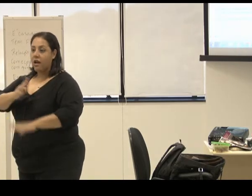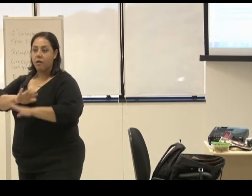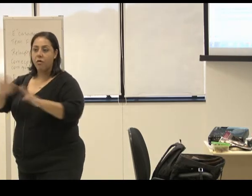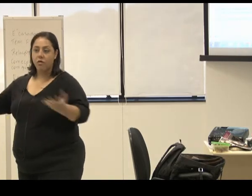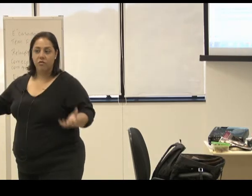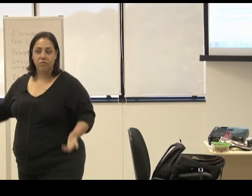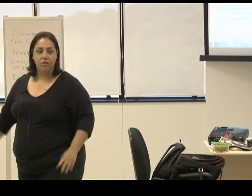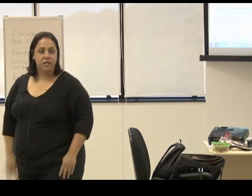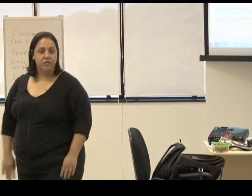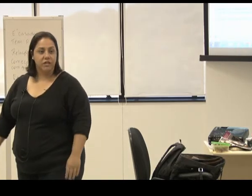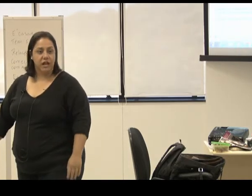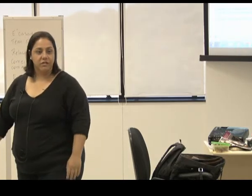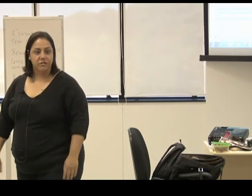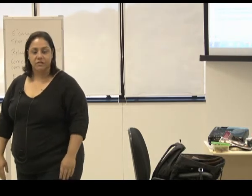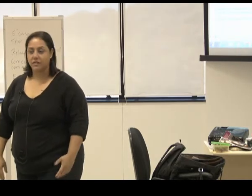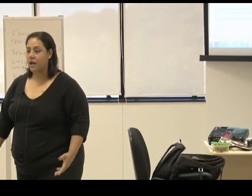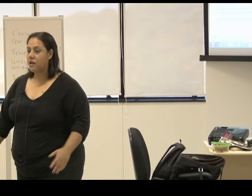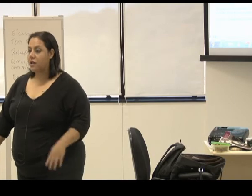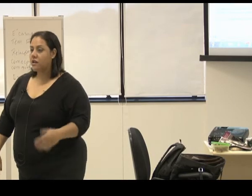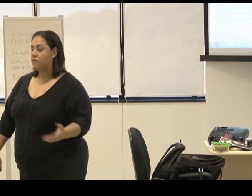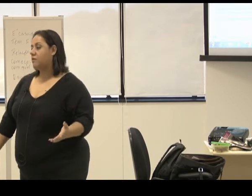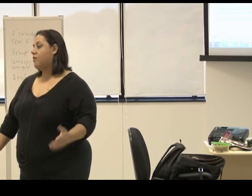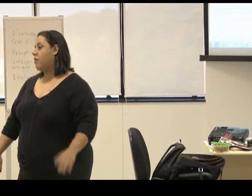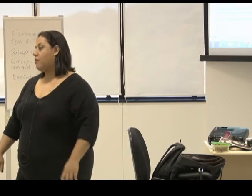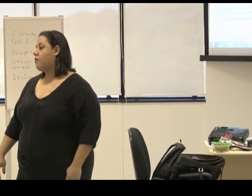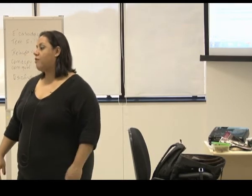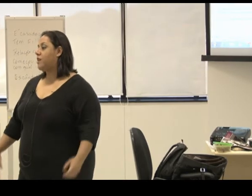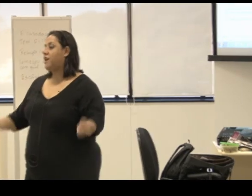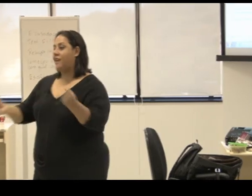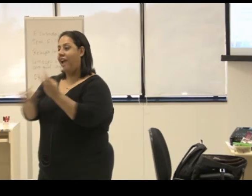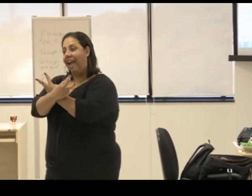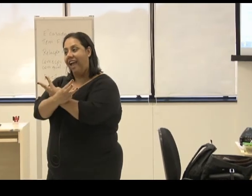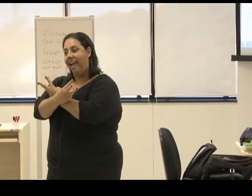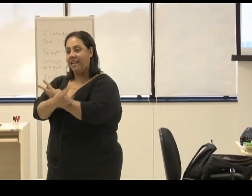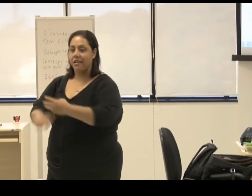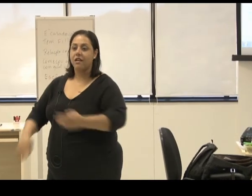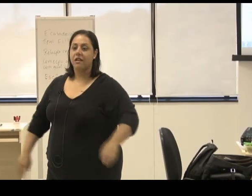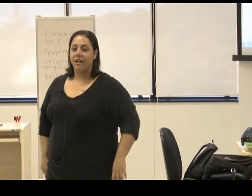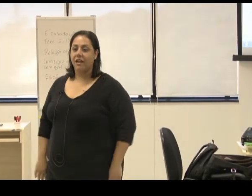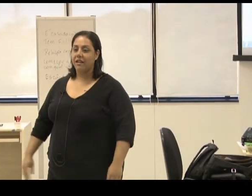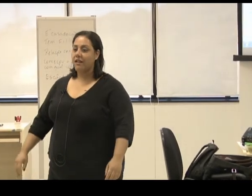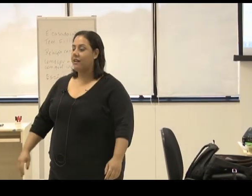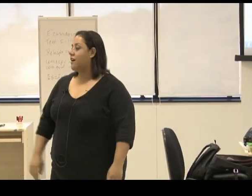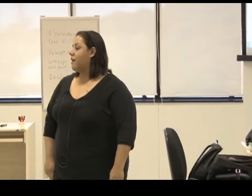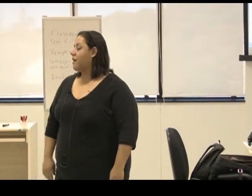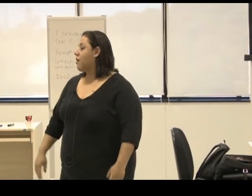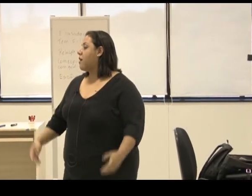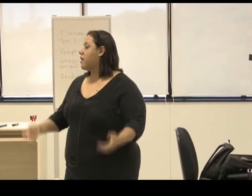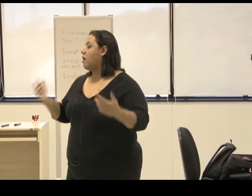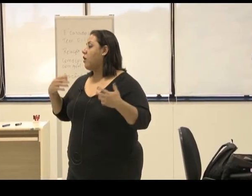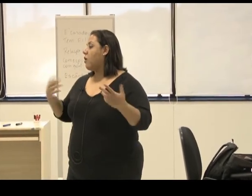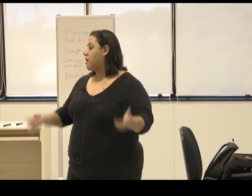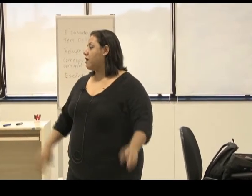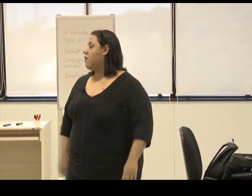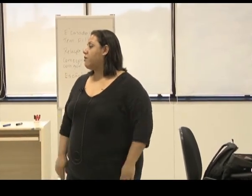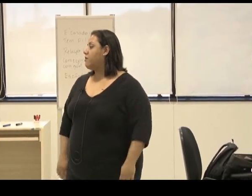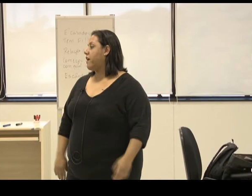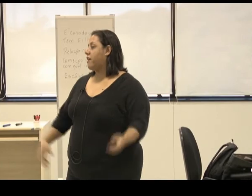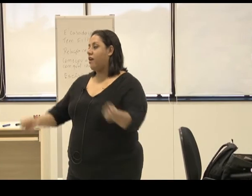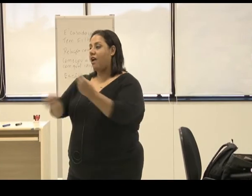Acabou, filme Quarteto Fantástico, tá? Não tem como. Wolverine, né? Aí agora Logan, que é o filme velho. É